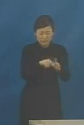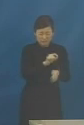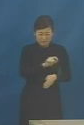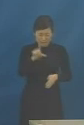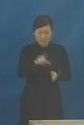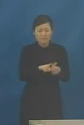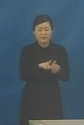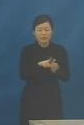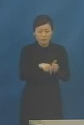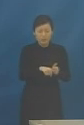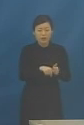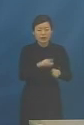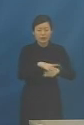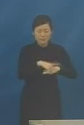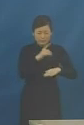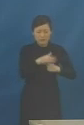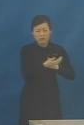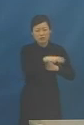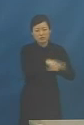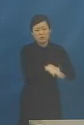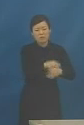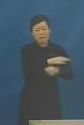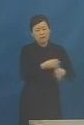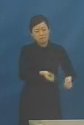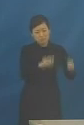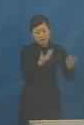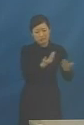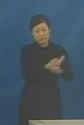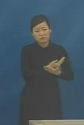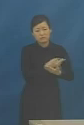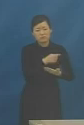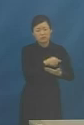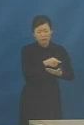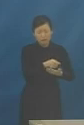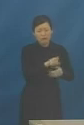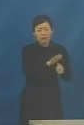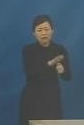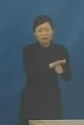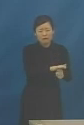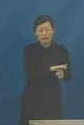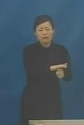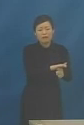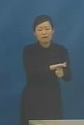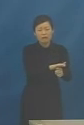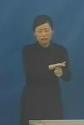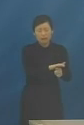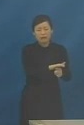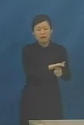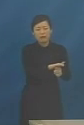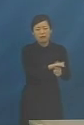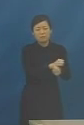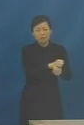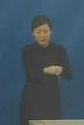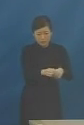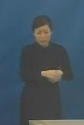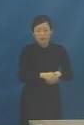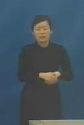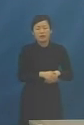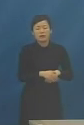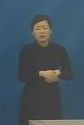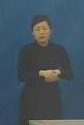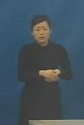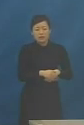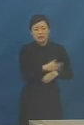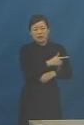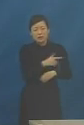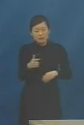重症者に至るような在宅機が大阪なることだとか感染がどんどん広がって手がつけられなくなるそういう疫学調査ができ